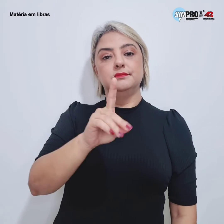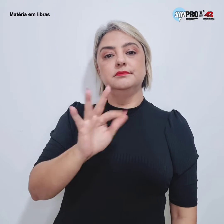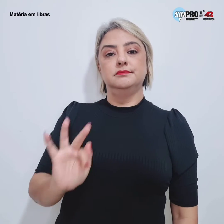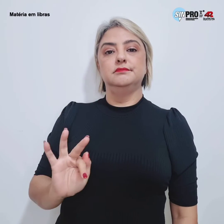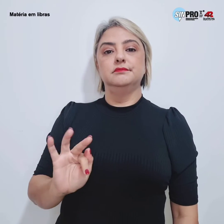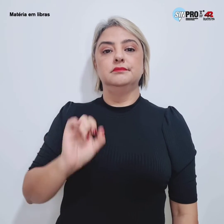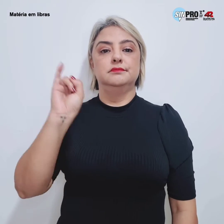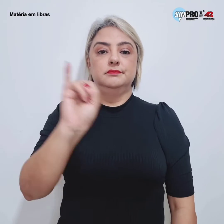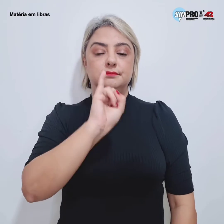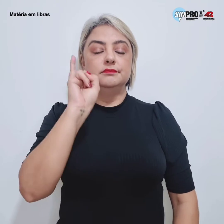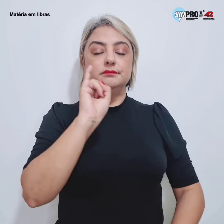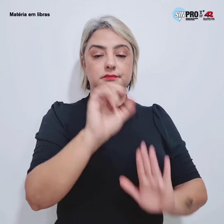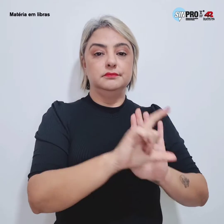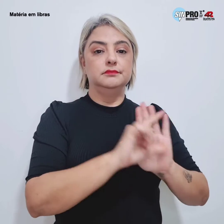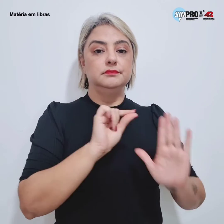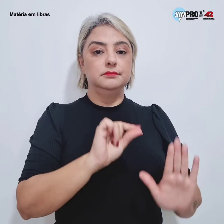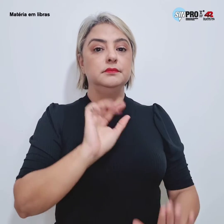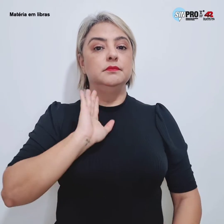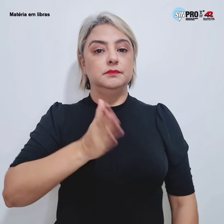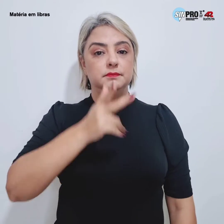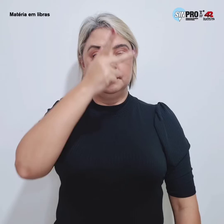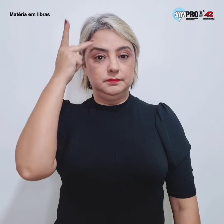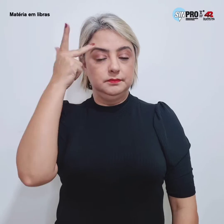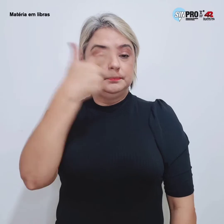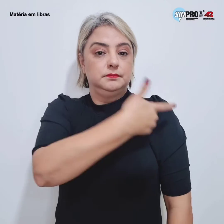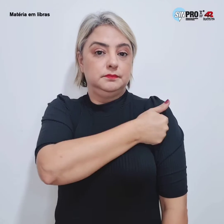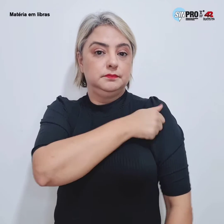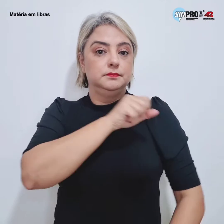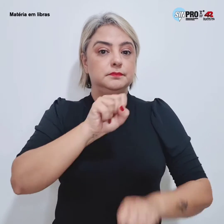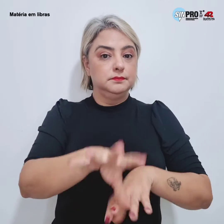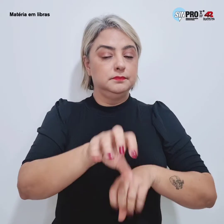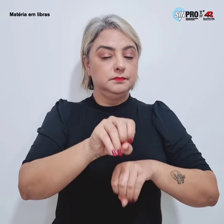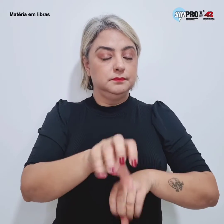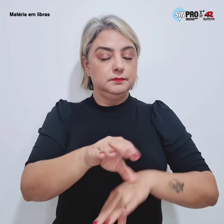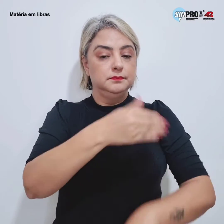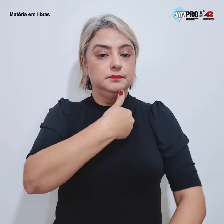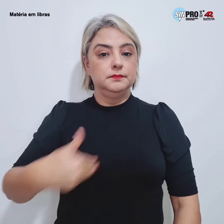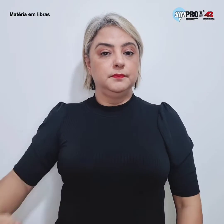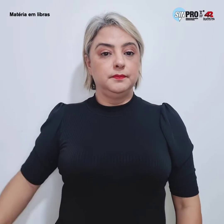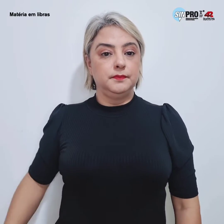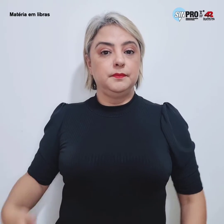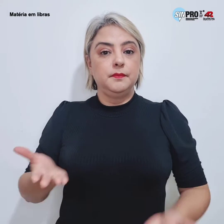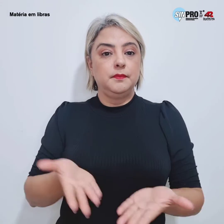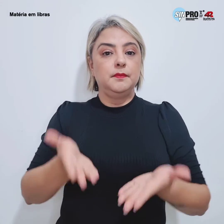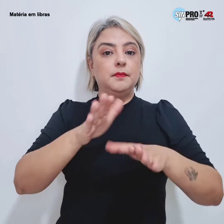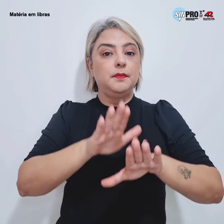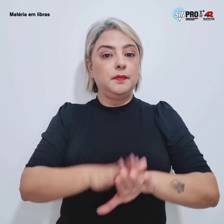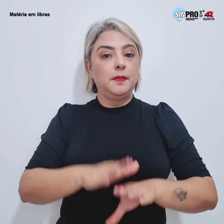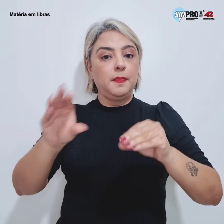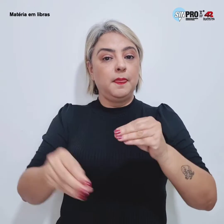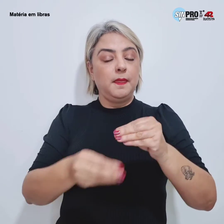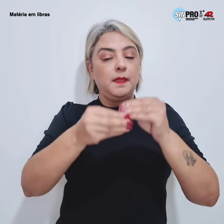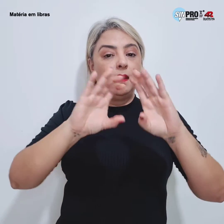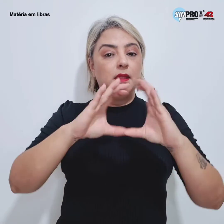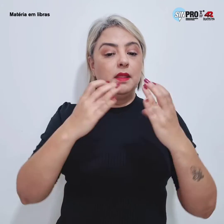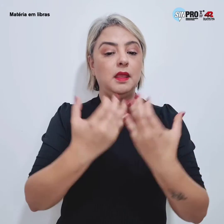pública. Importante ressaltar que os já vacinados da educação pública são integrantes das